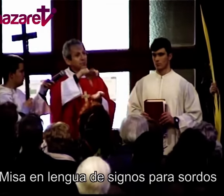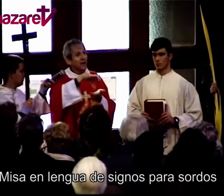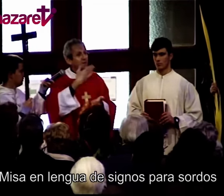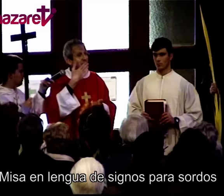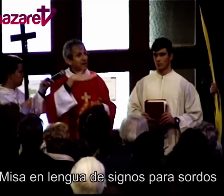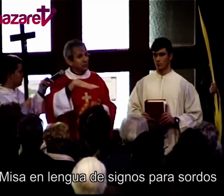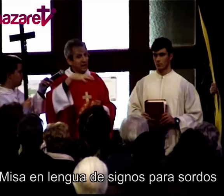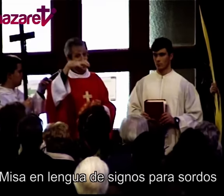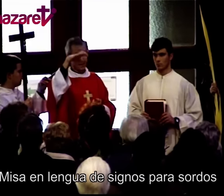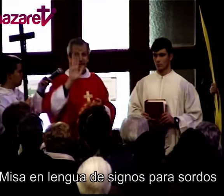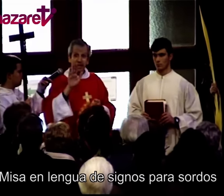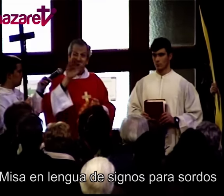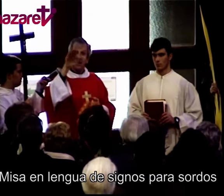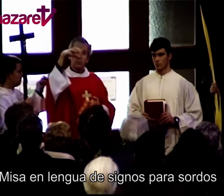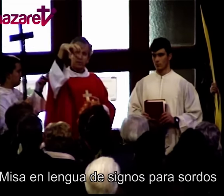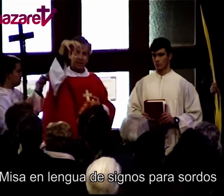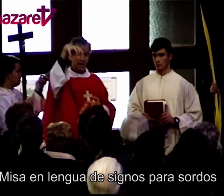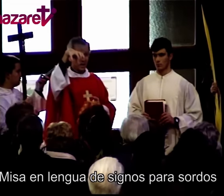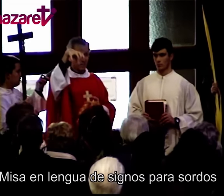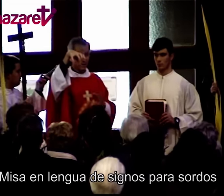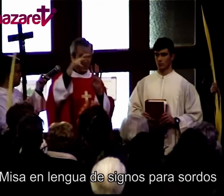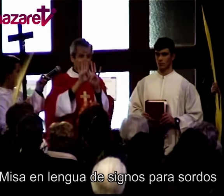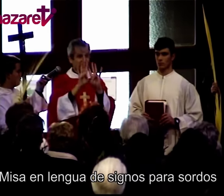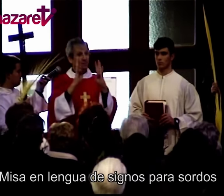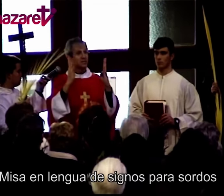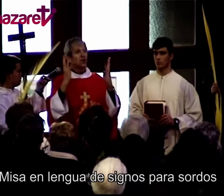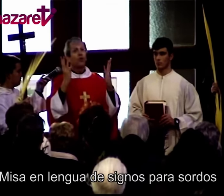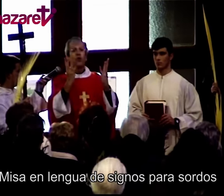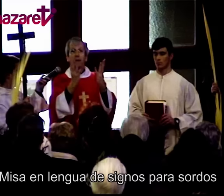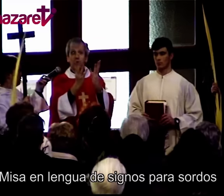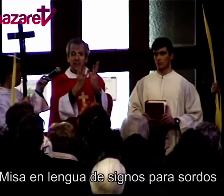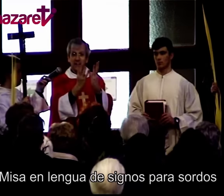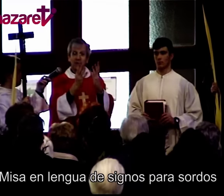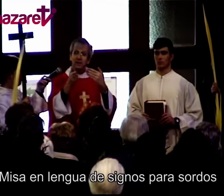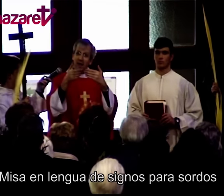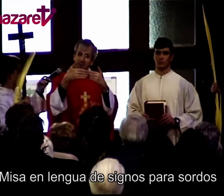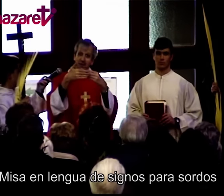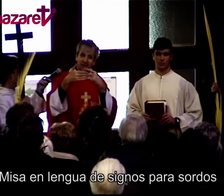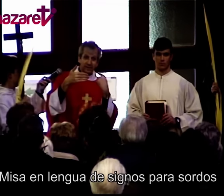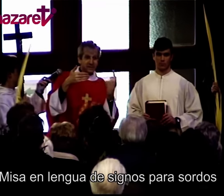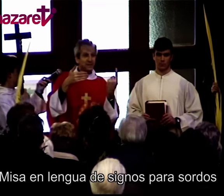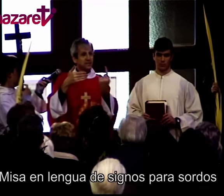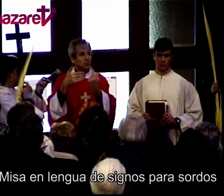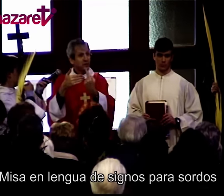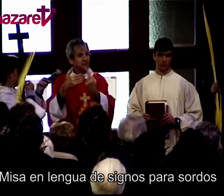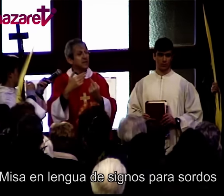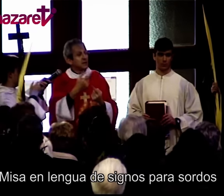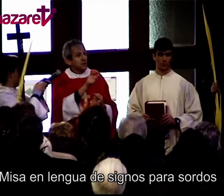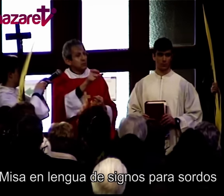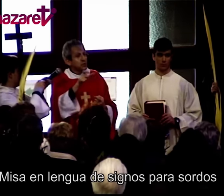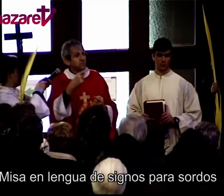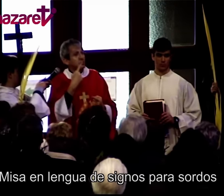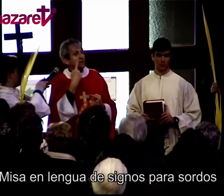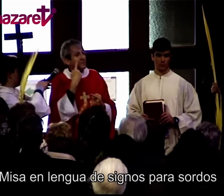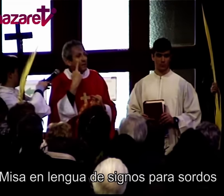la ciudad de Jerusalén está en la montaña elevada y además con la muralla, había distintas puertas,